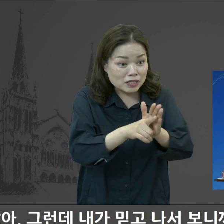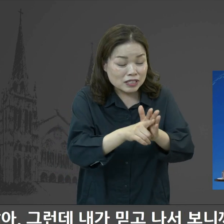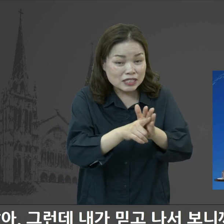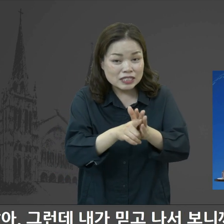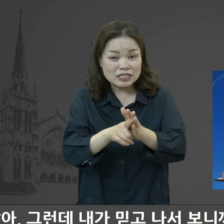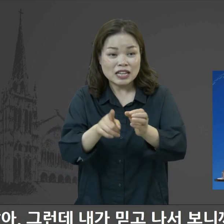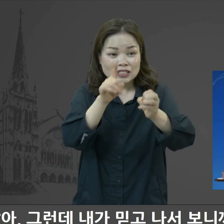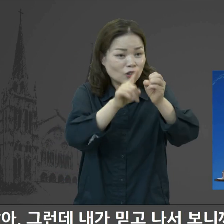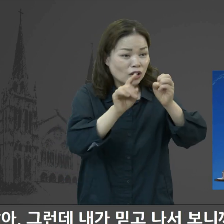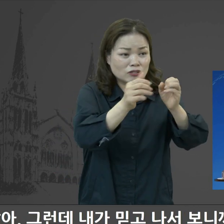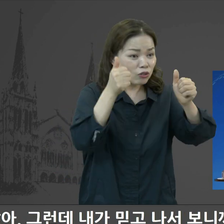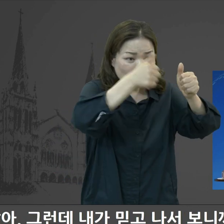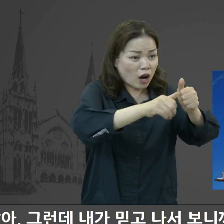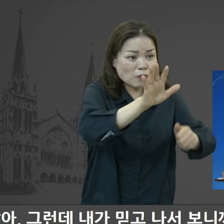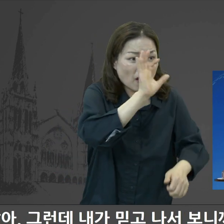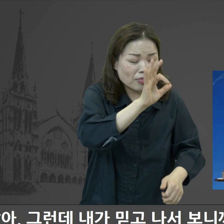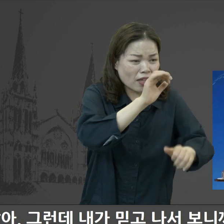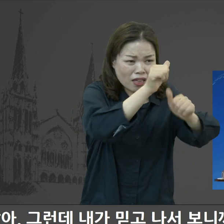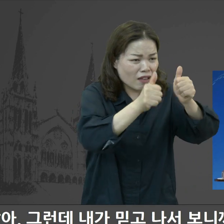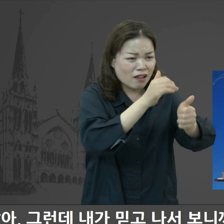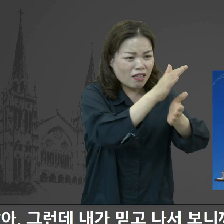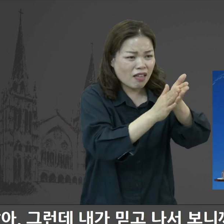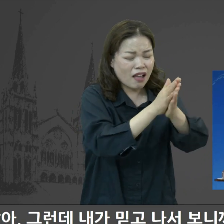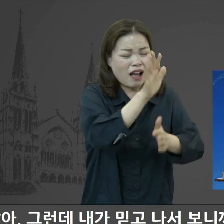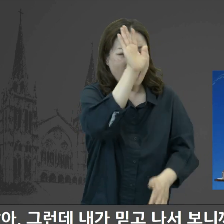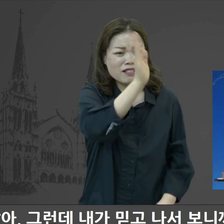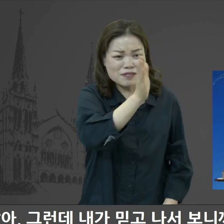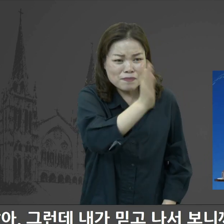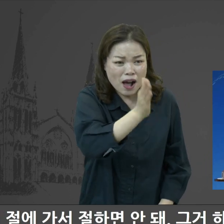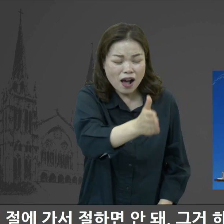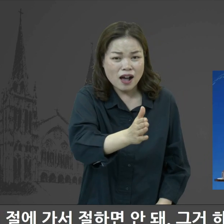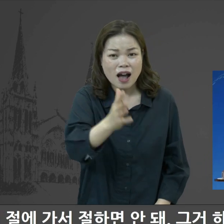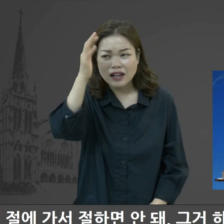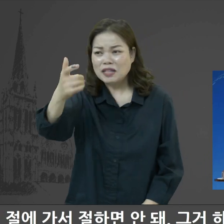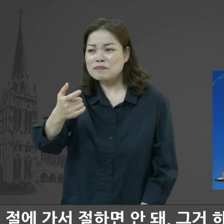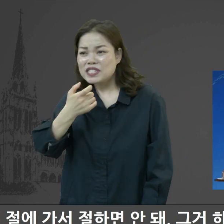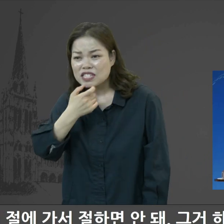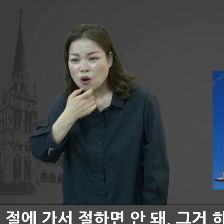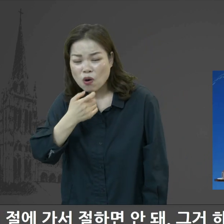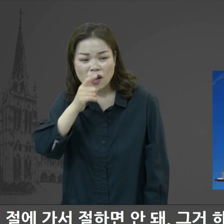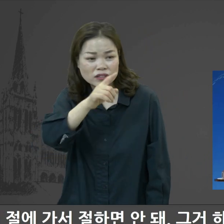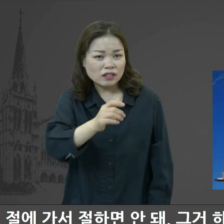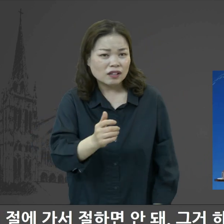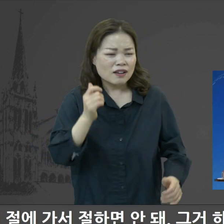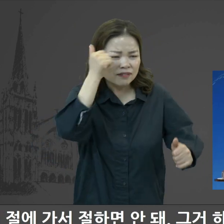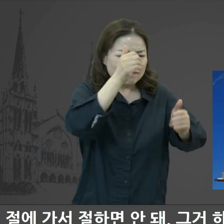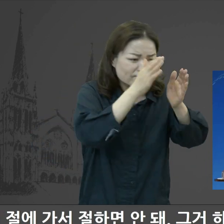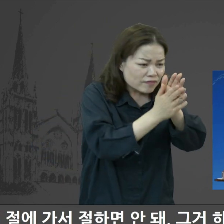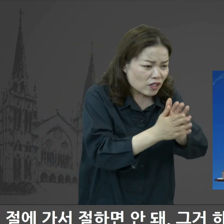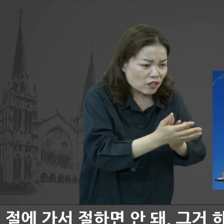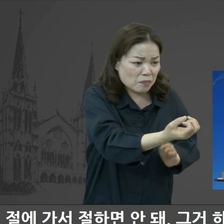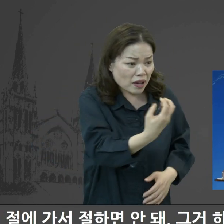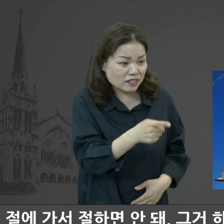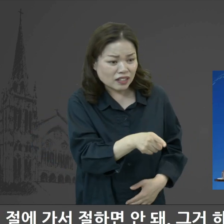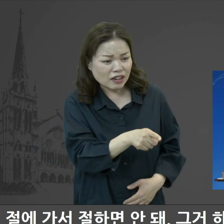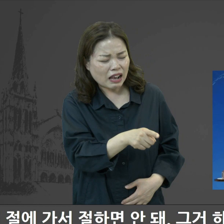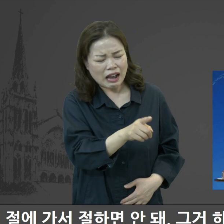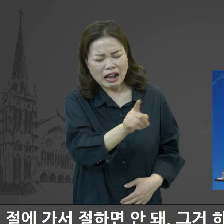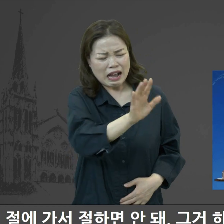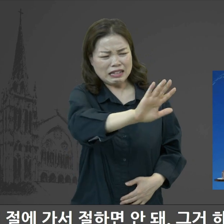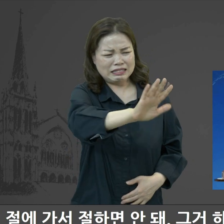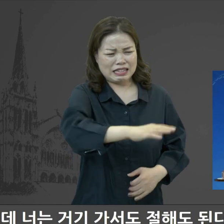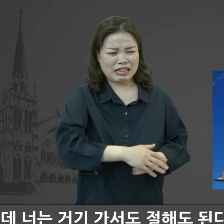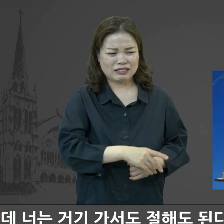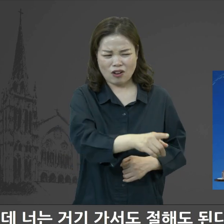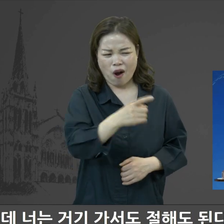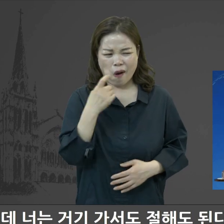가서 절하면 안 돼. 그거 하나님이 제일 싫어하는 거야. 근데 너는 거기 가서도 절해도 된다 그랬잖아. 너 그거 아니야.